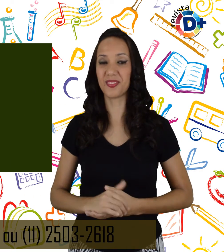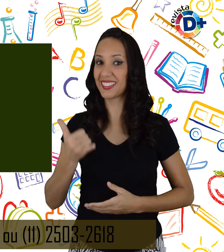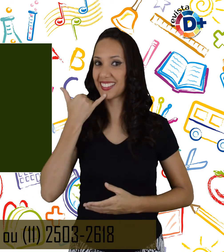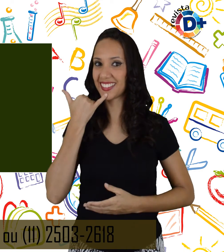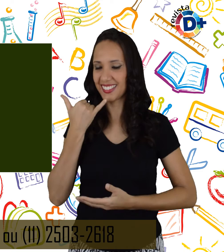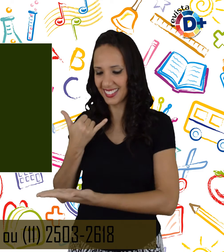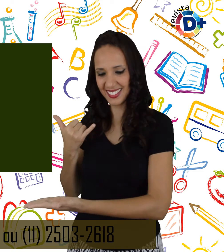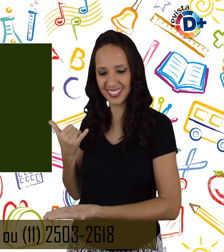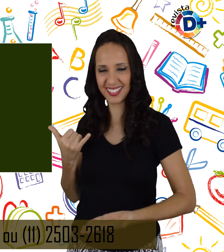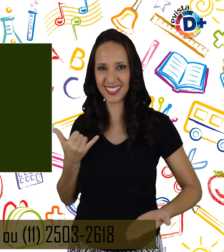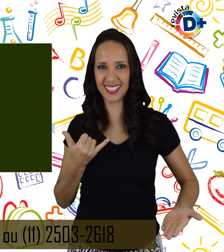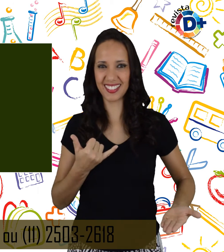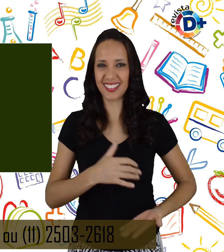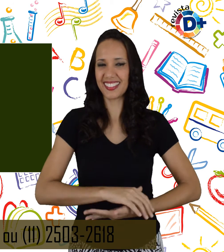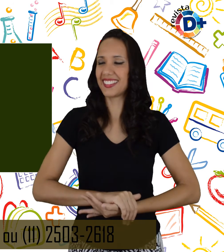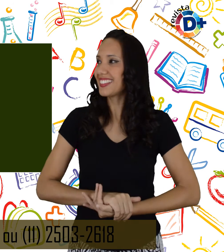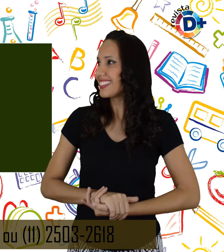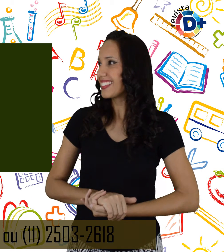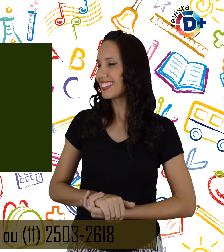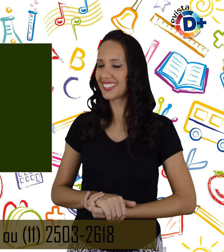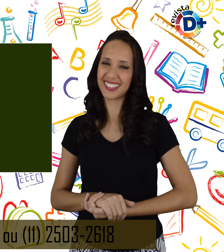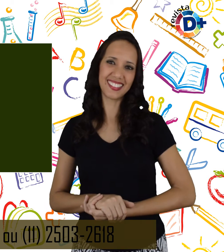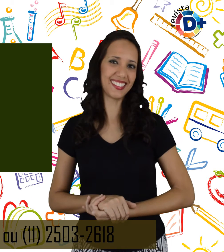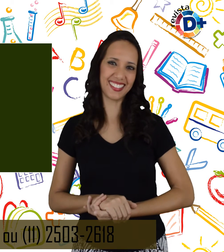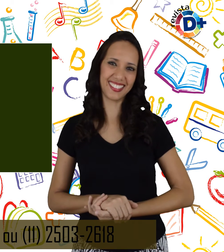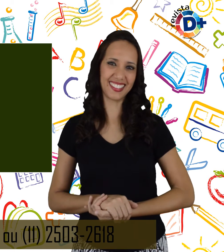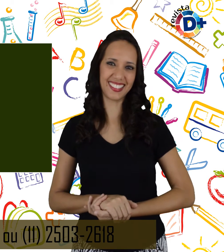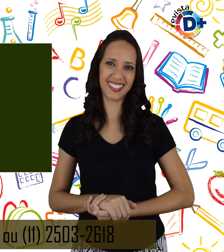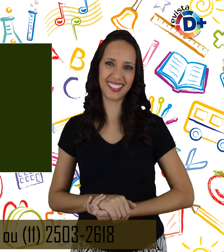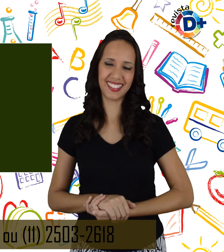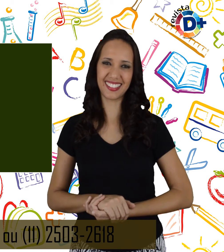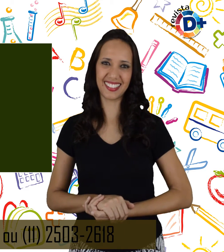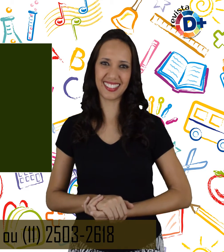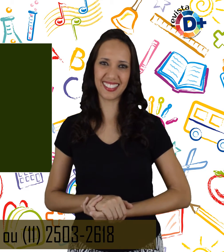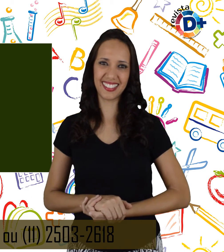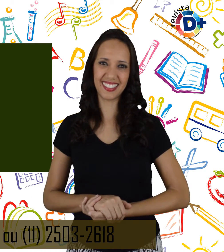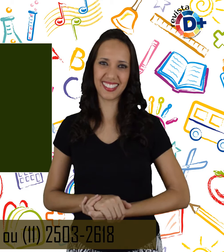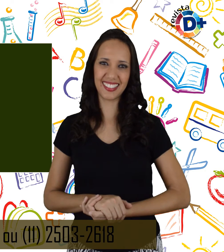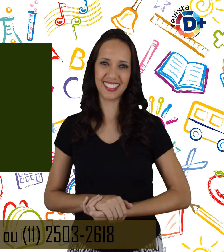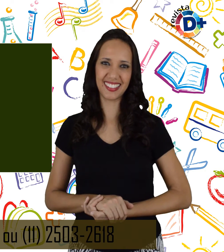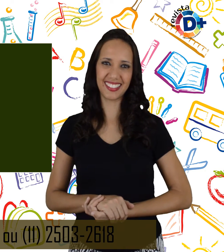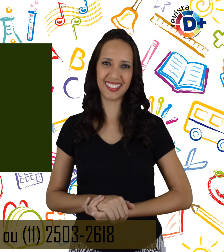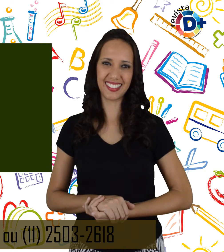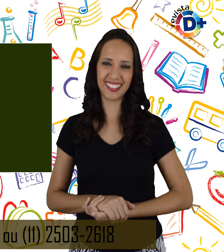26 17 11 2503 2618 ou pelo